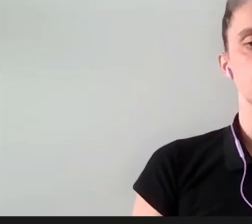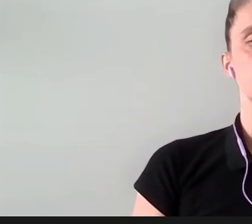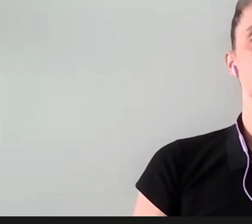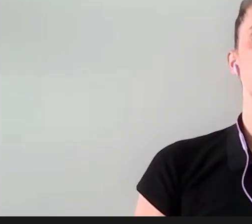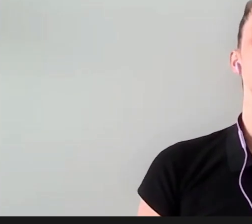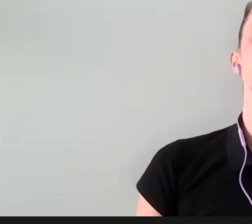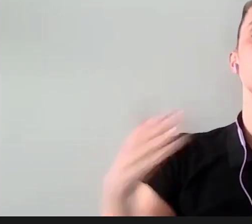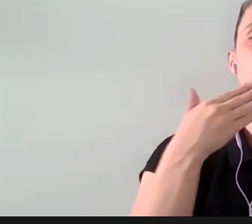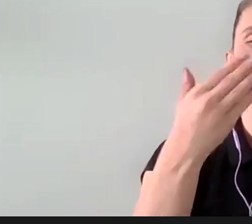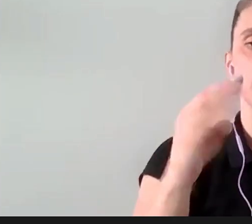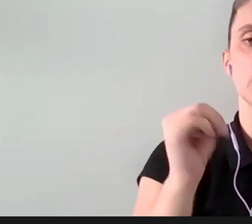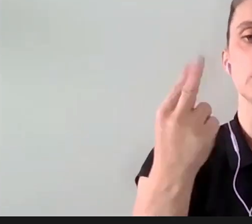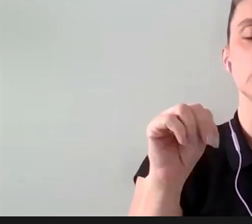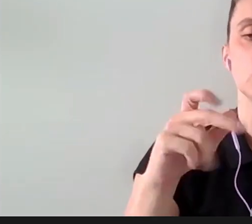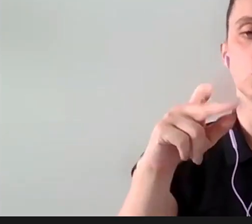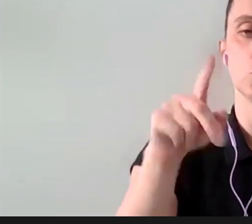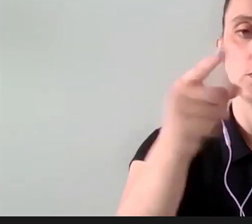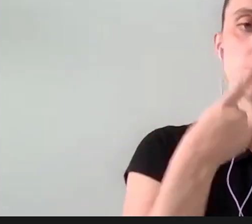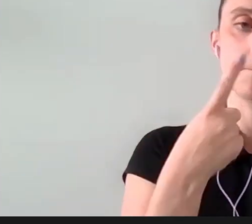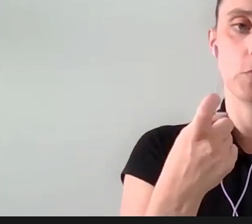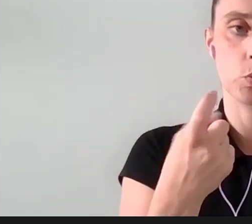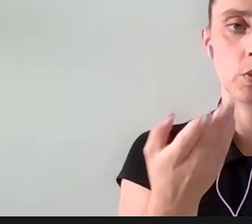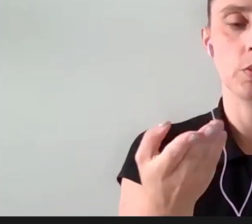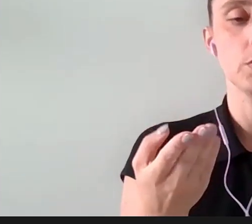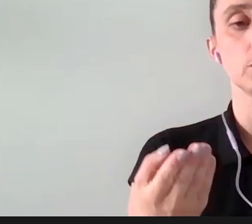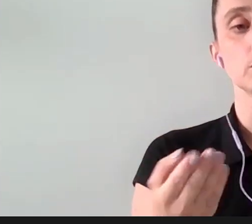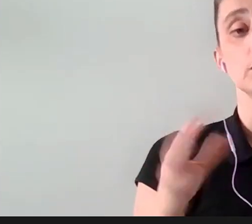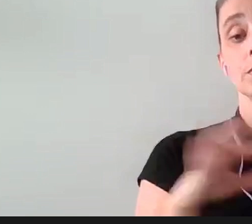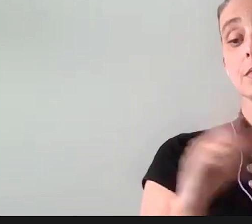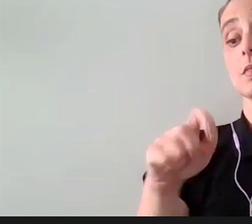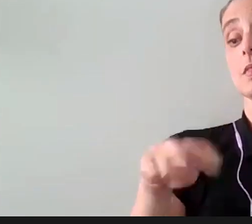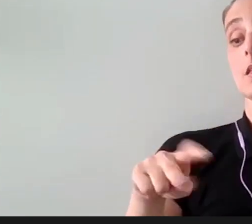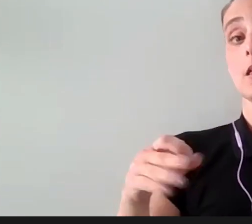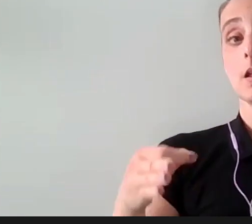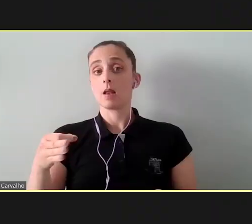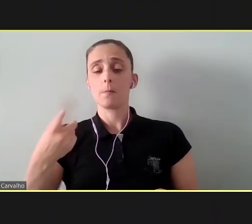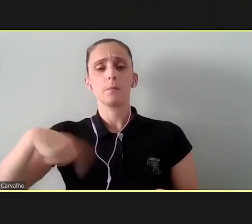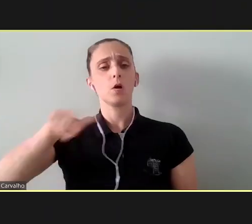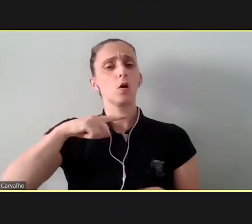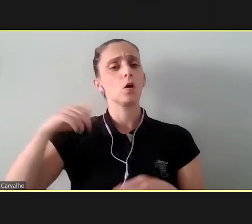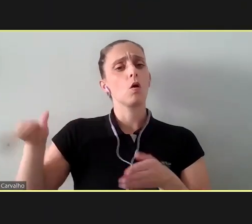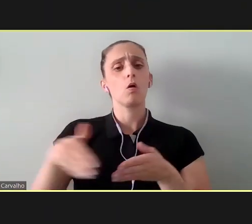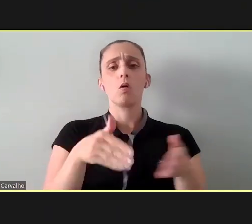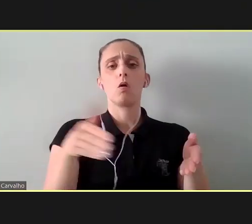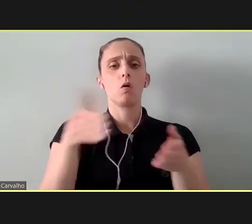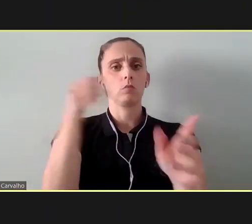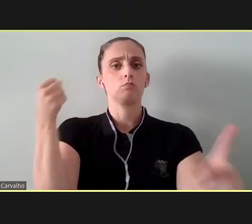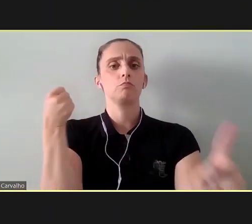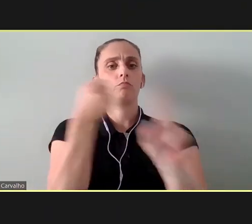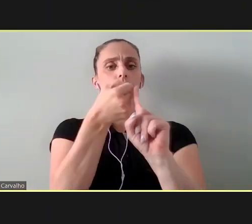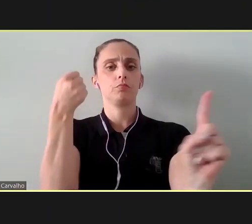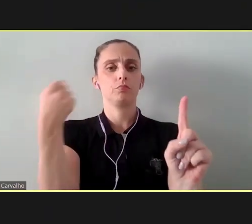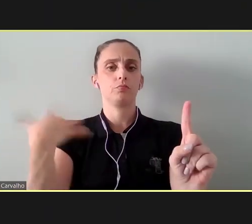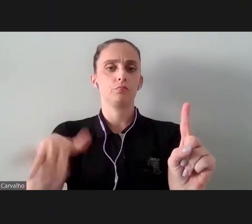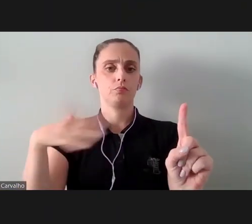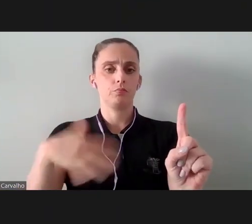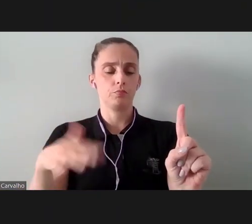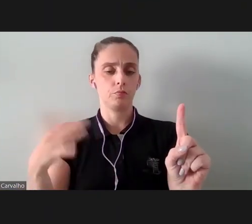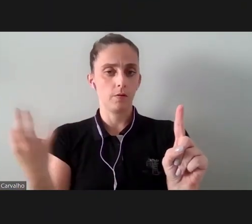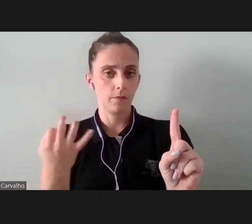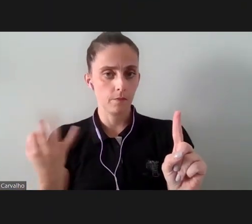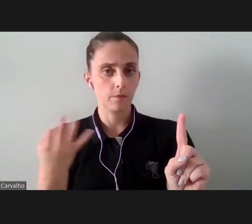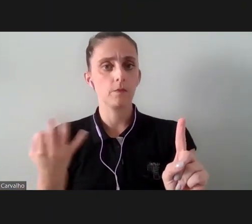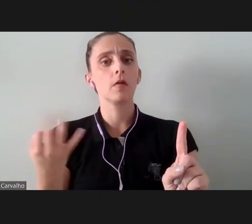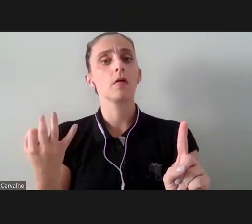Obrigado, Susana, pela questão que coloca. Bem, através da INAP temos feito um caminho desafiante e um tanto